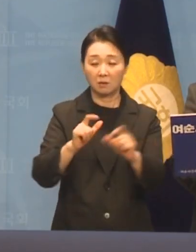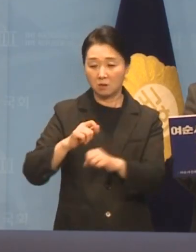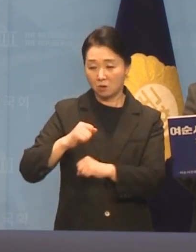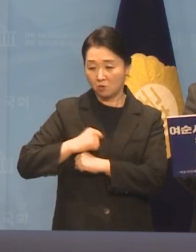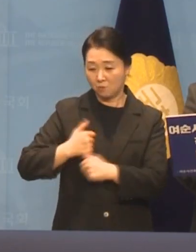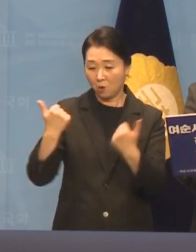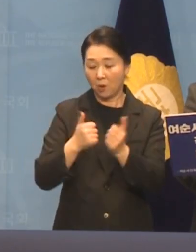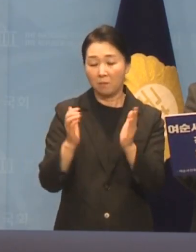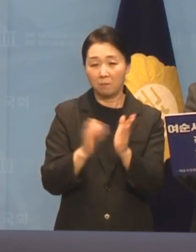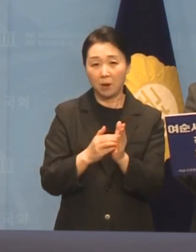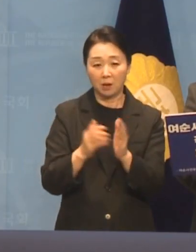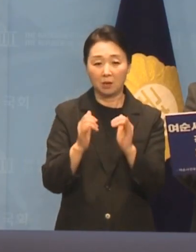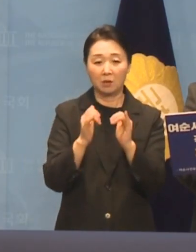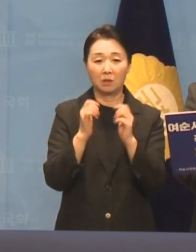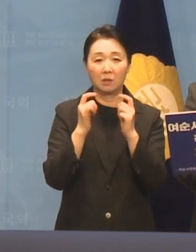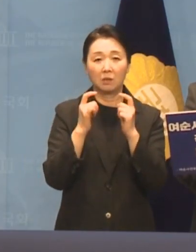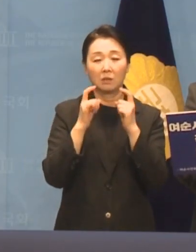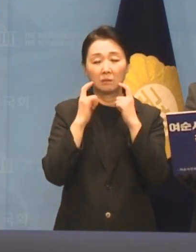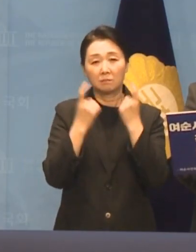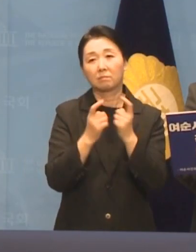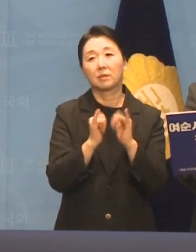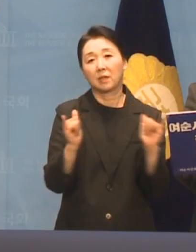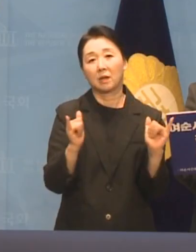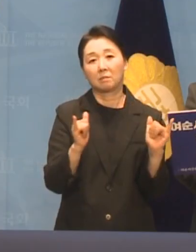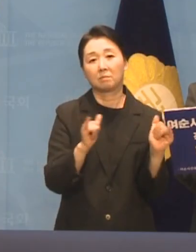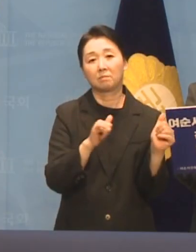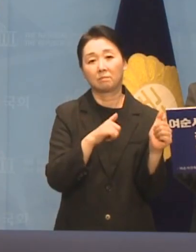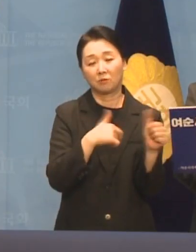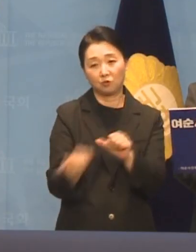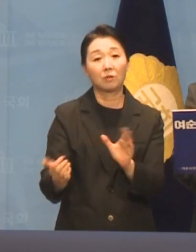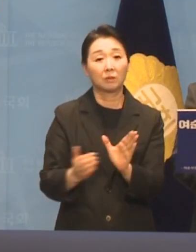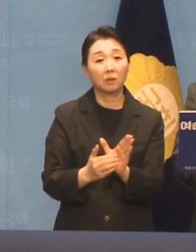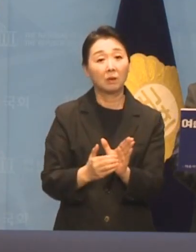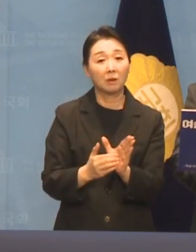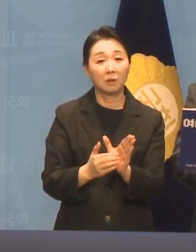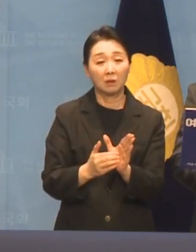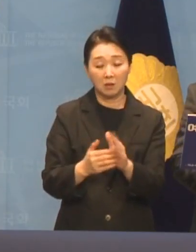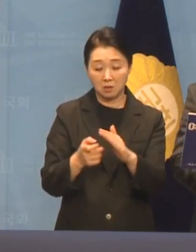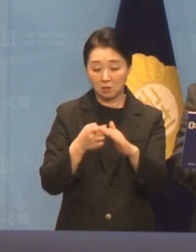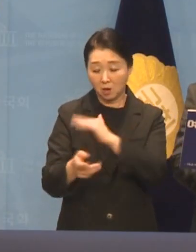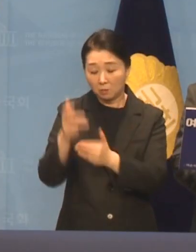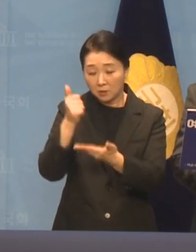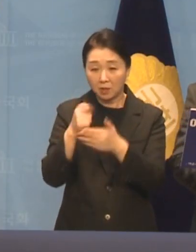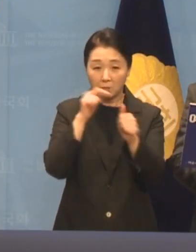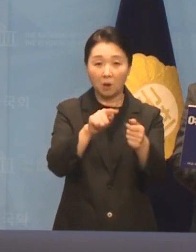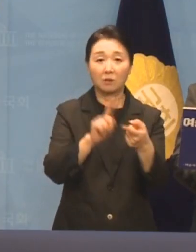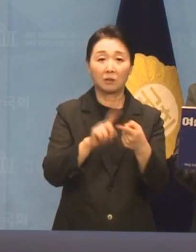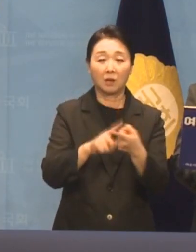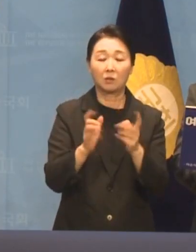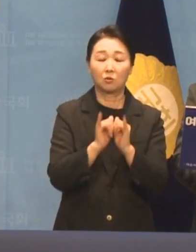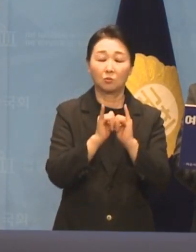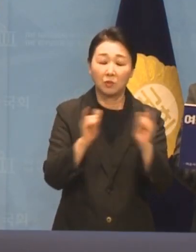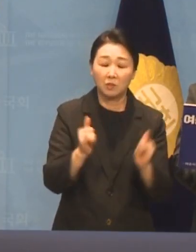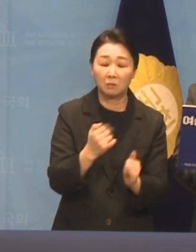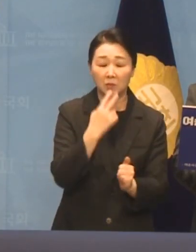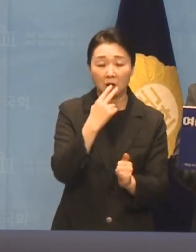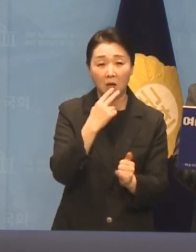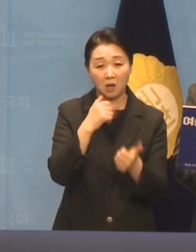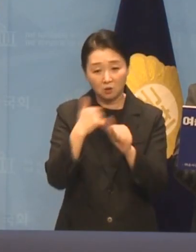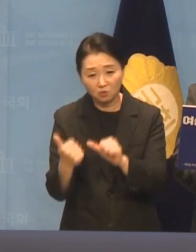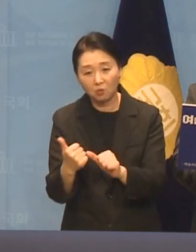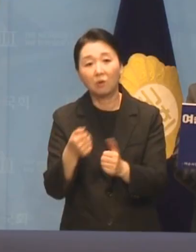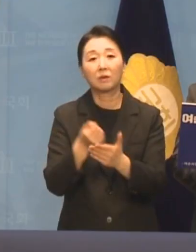군법회의를 열어 민간인을 사살했습니다. 계엄사령관의 명령에 따라 주민들이 생사가